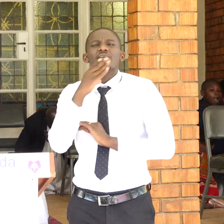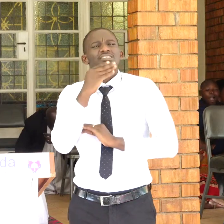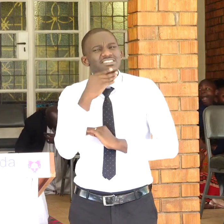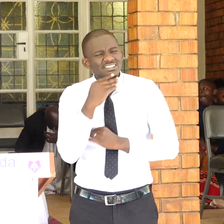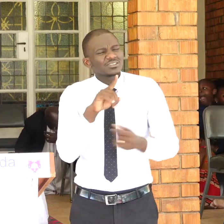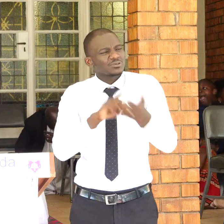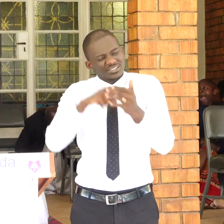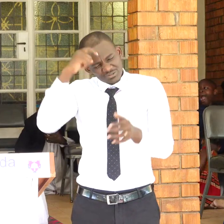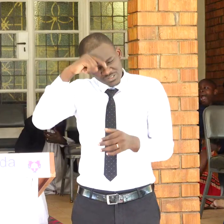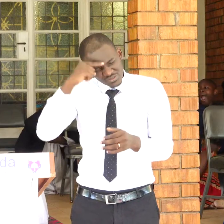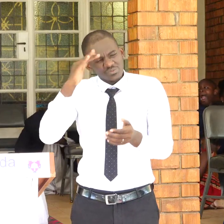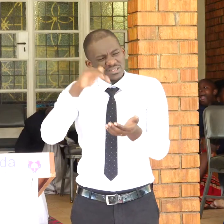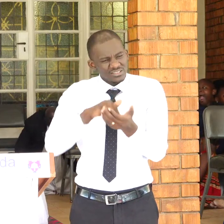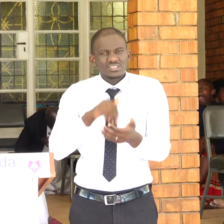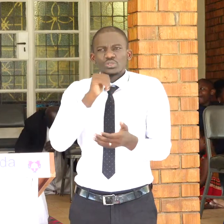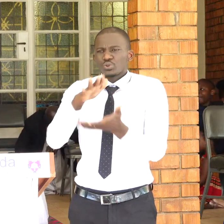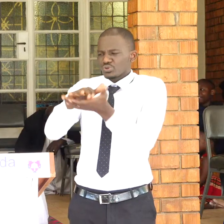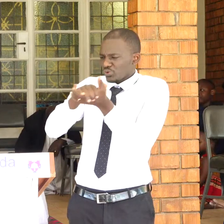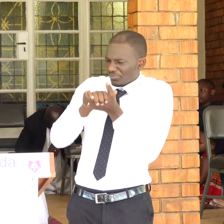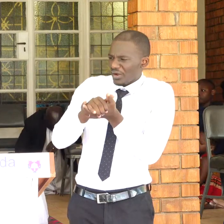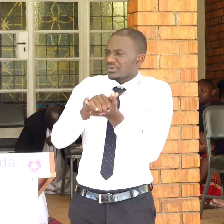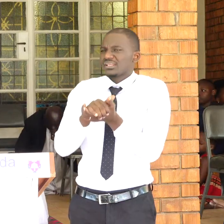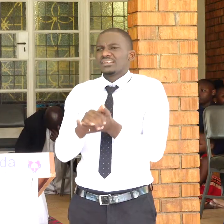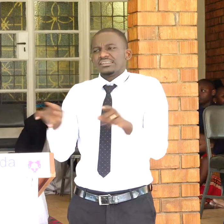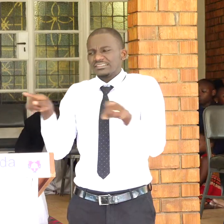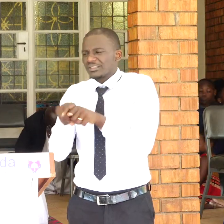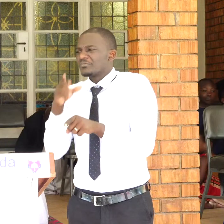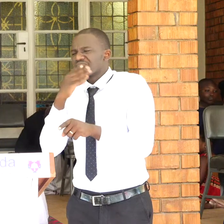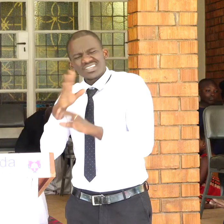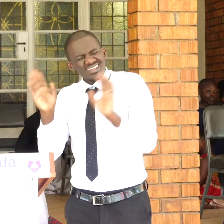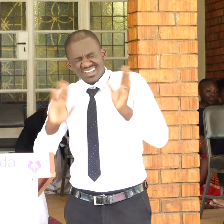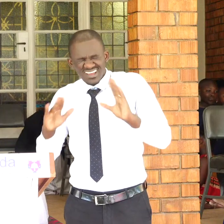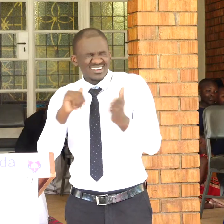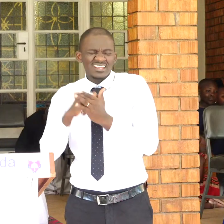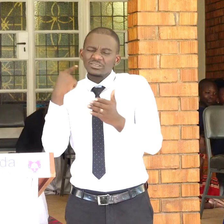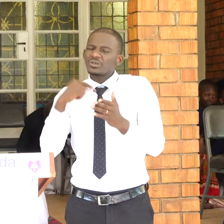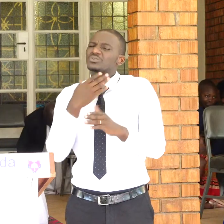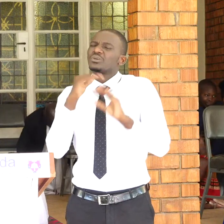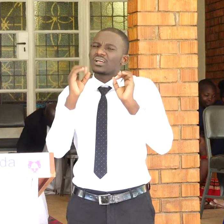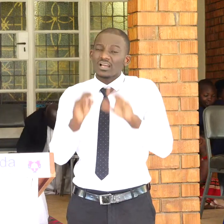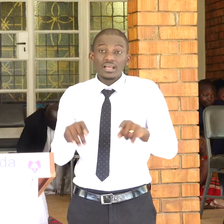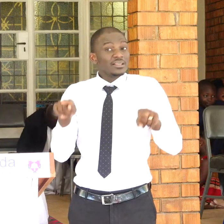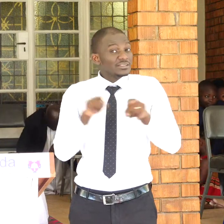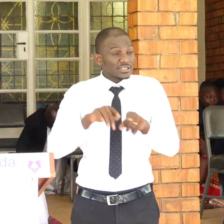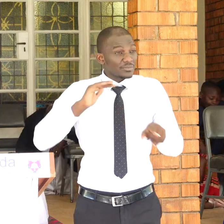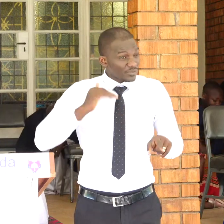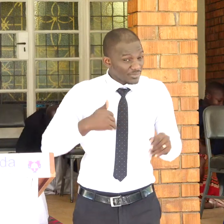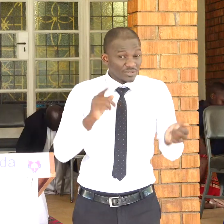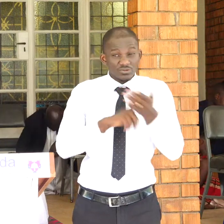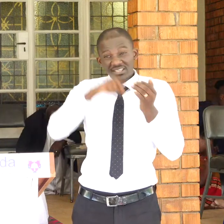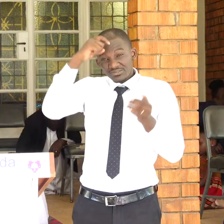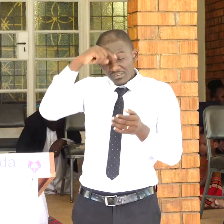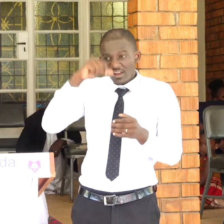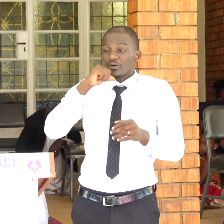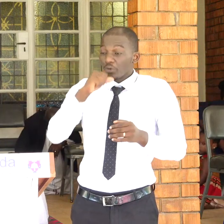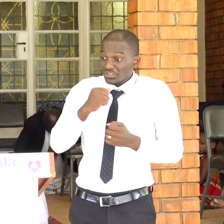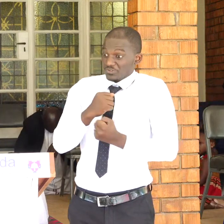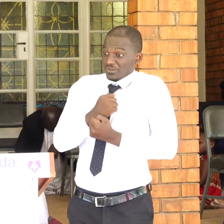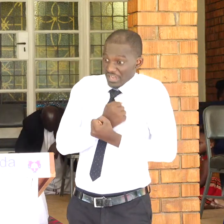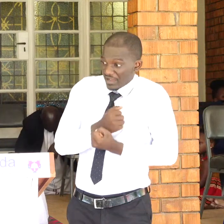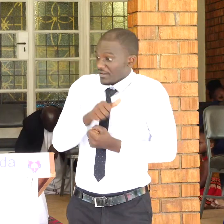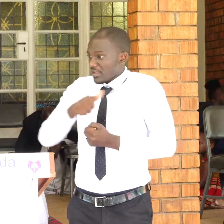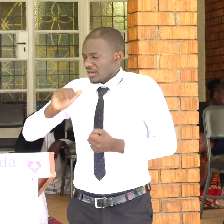amagezi baleme kuwasa basajja bannaabwe kubanga ekyo si kyewayagalira ensi abakyala baddemu amagezi baleme kuwagala bakyala